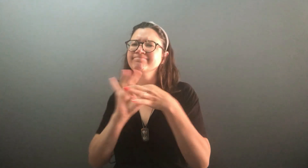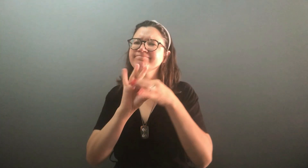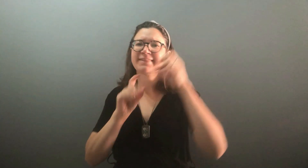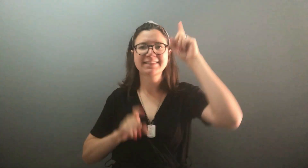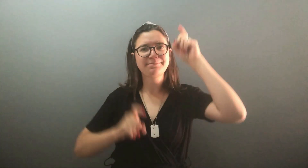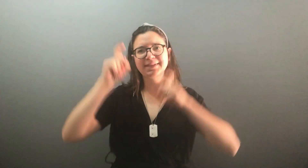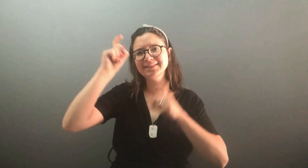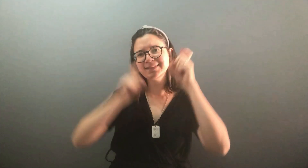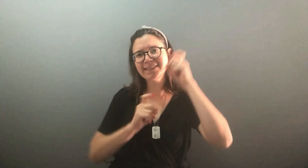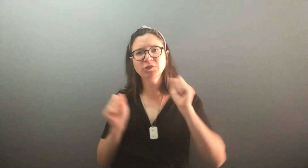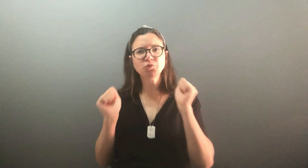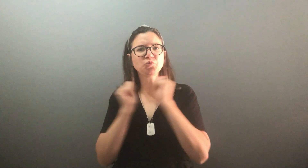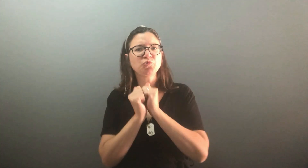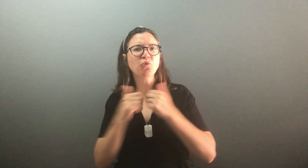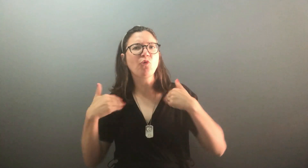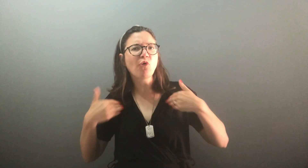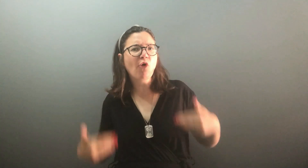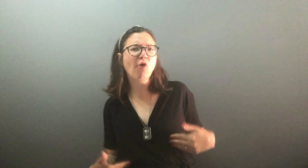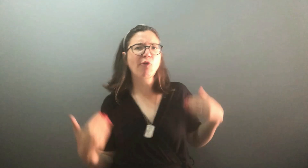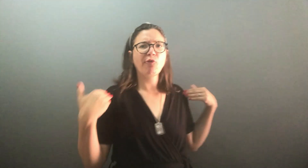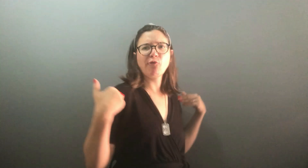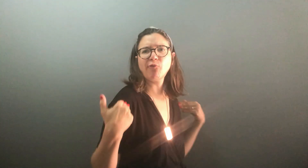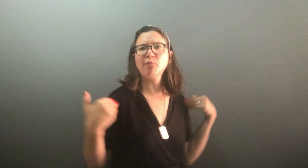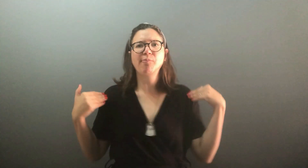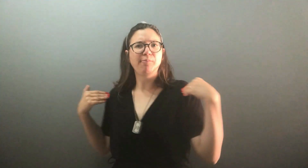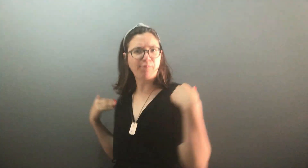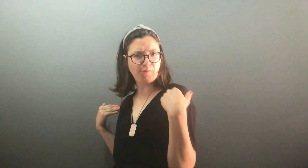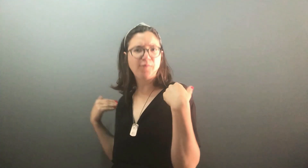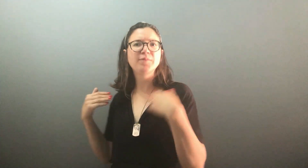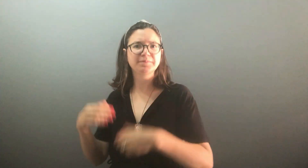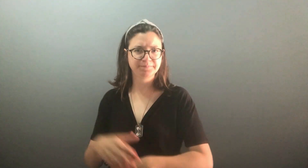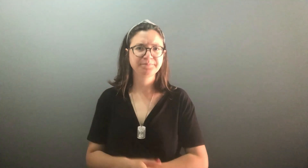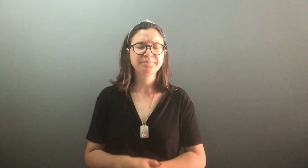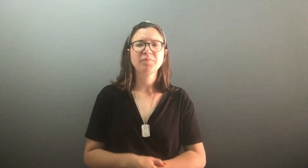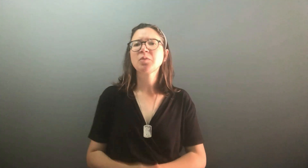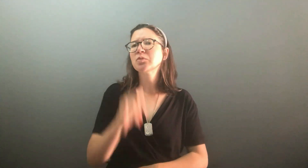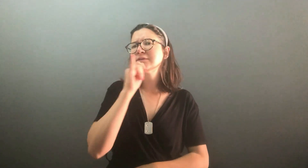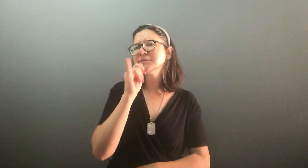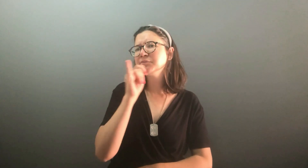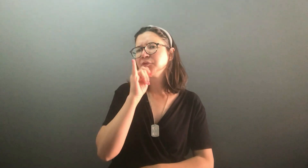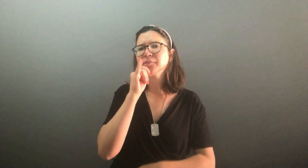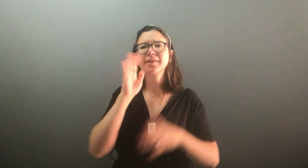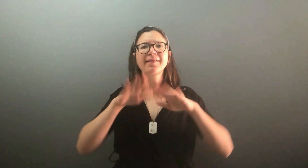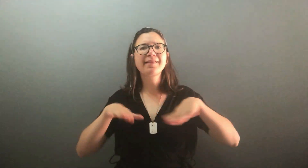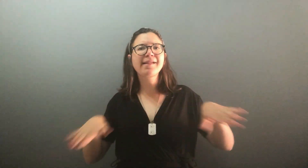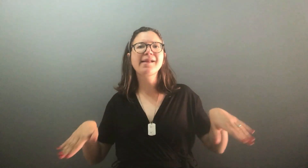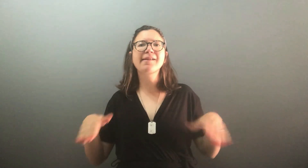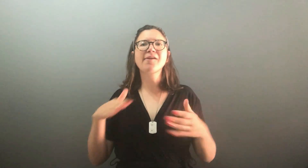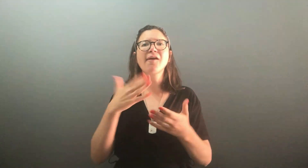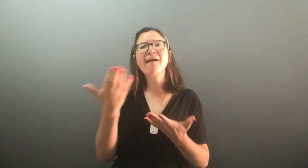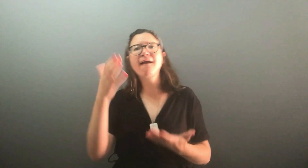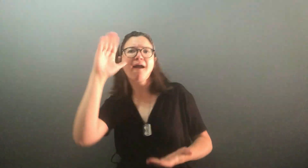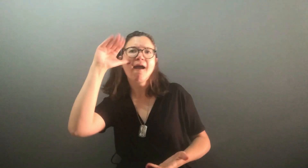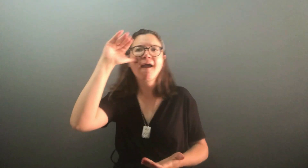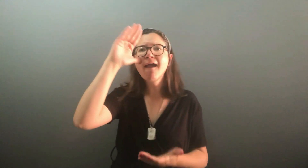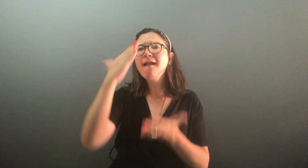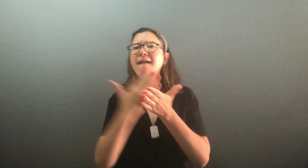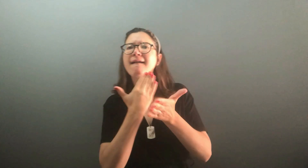expressão facial e também à expressão corporal. Porque, por exemplo, se eu trabalho com crianças, elas são extremamente